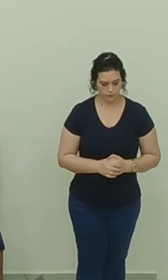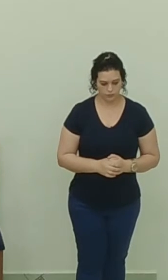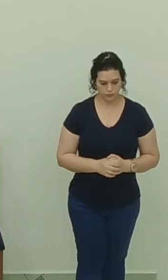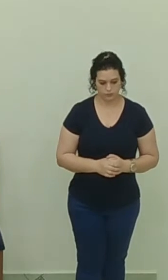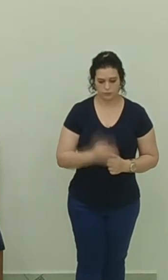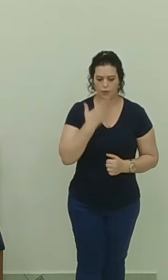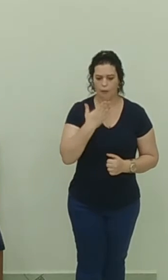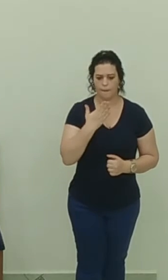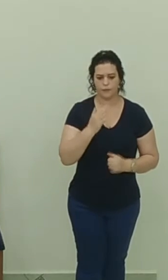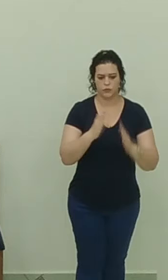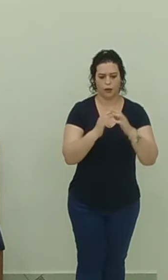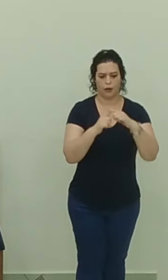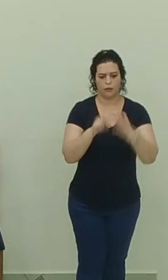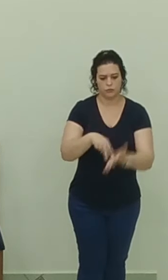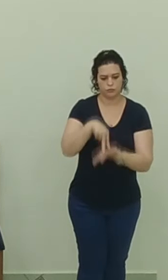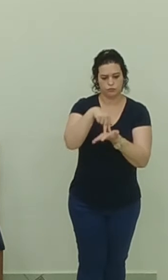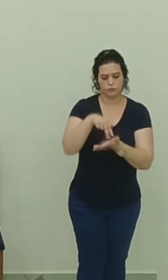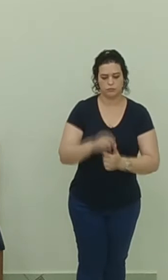Convido a igreja a se colocar em pé.